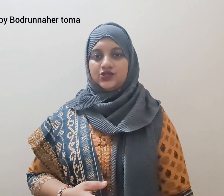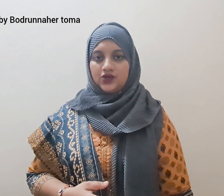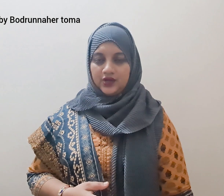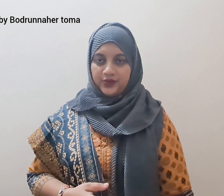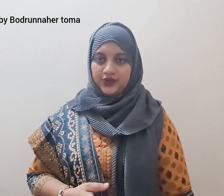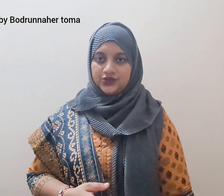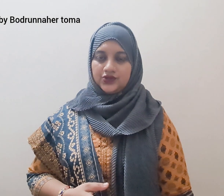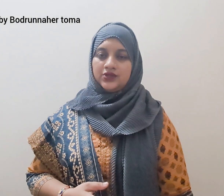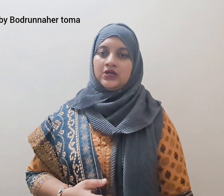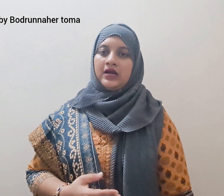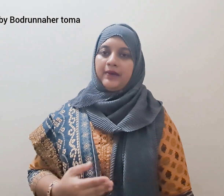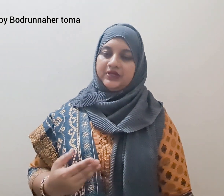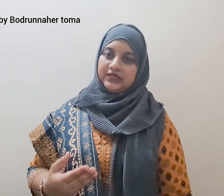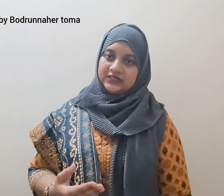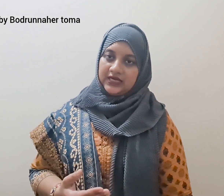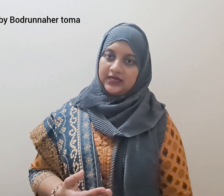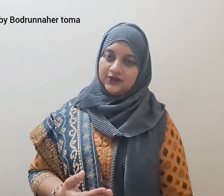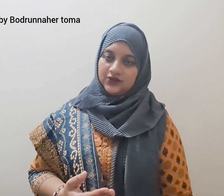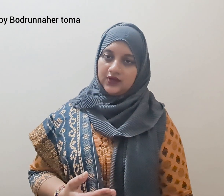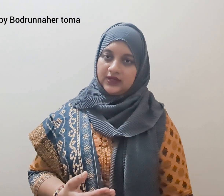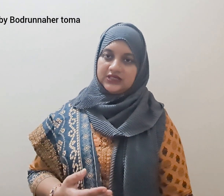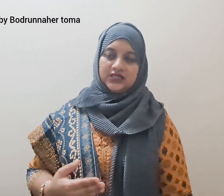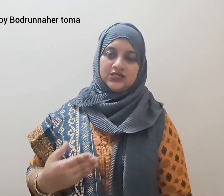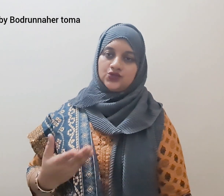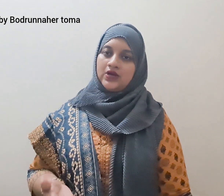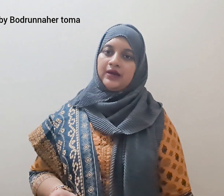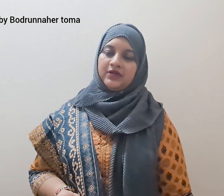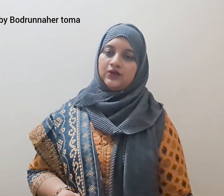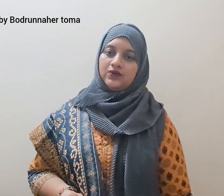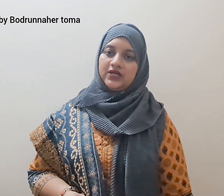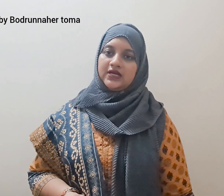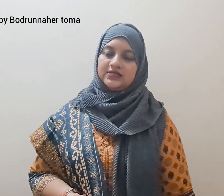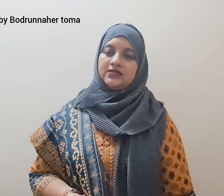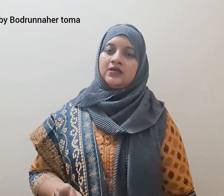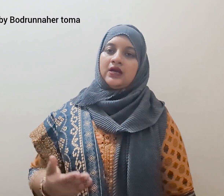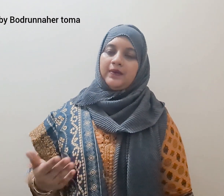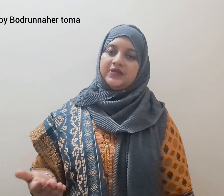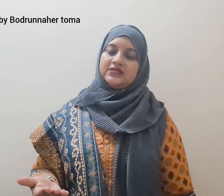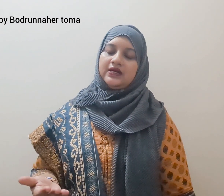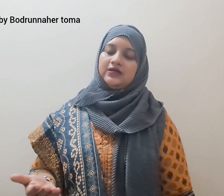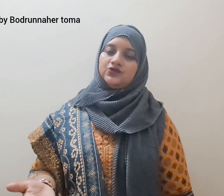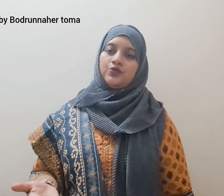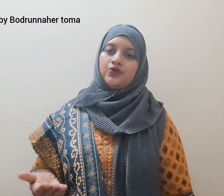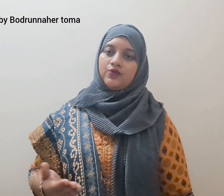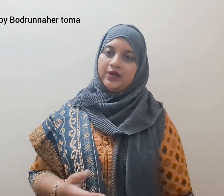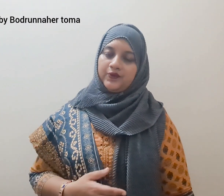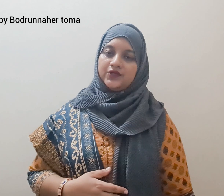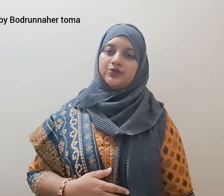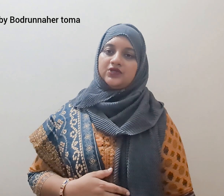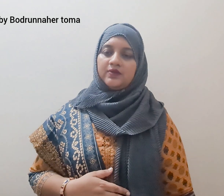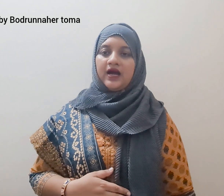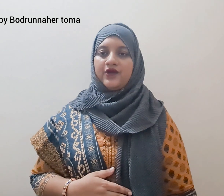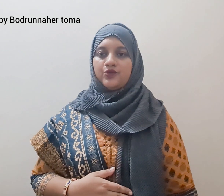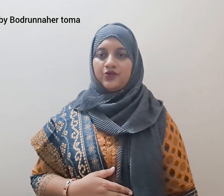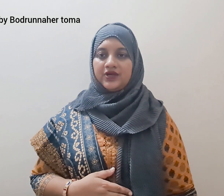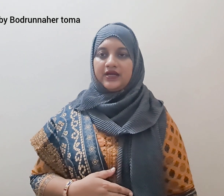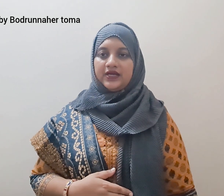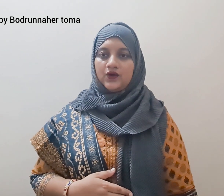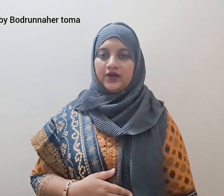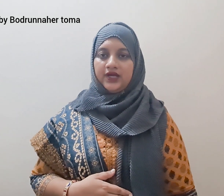করা প্রয়োজন, আপনাদেরকে জানানো দরকার। চেঞ্জ আসলে আমরা করি না, আপনার শ্রবণ বা প্রতিবন্ধী ভাই ও বোনেরাই করে।